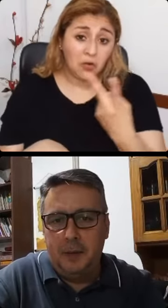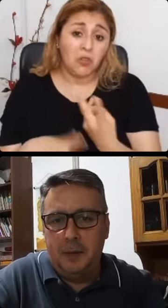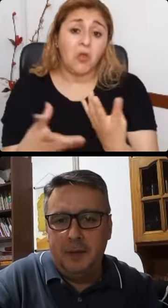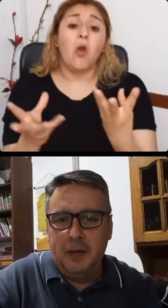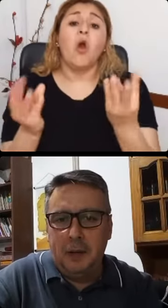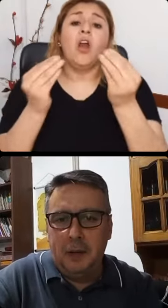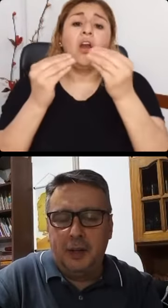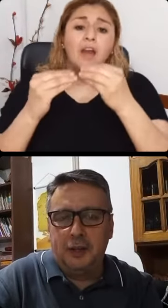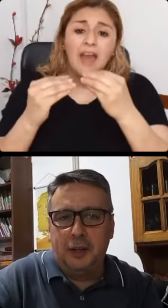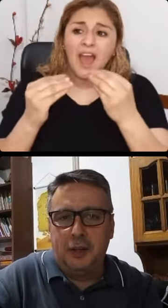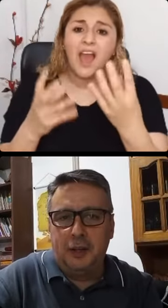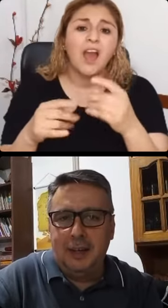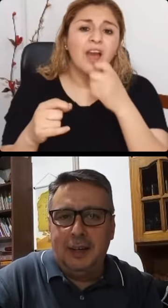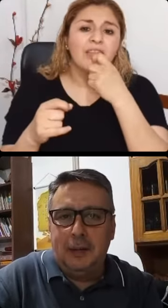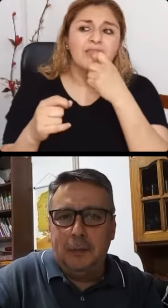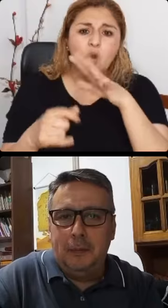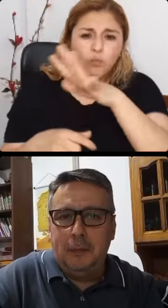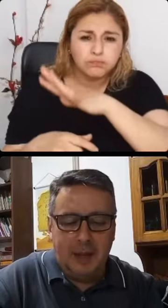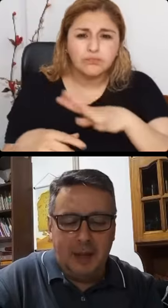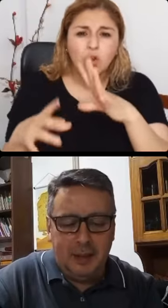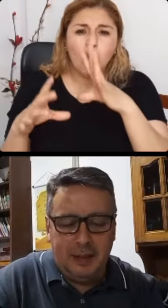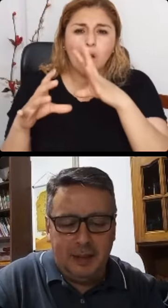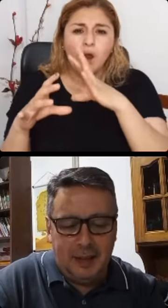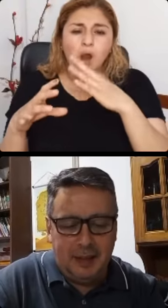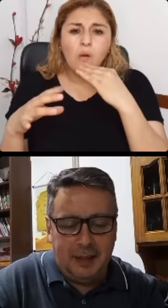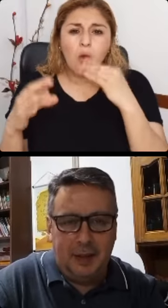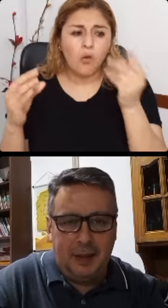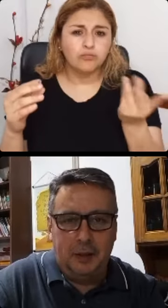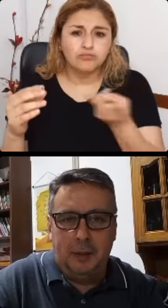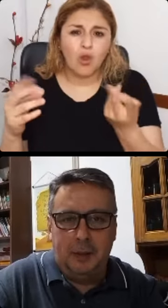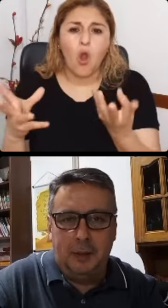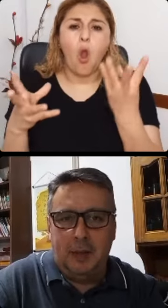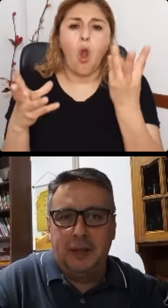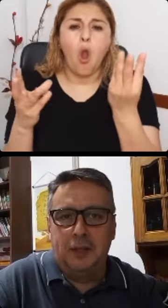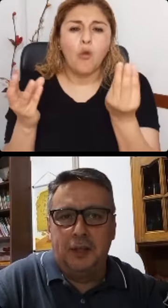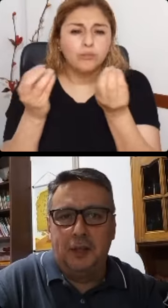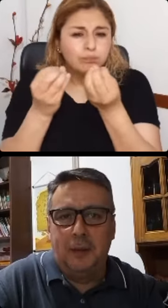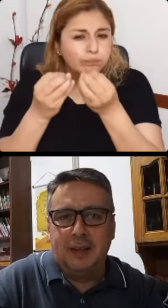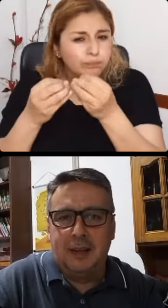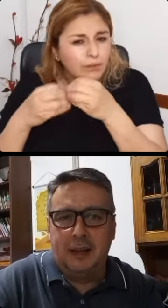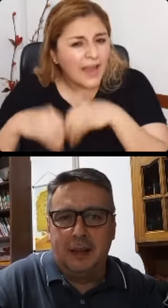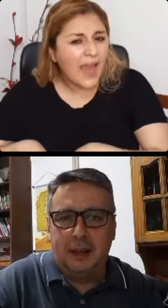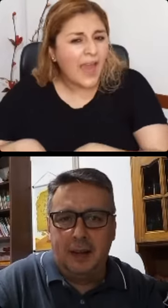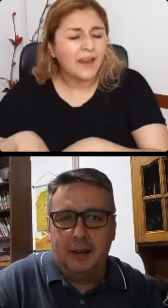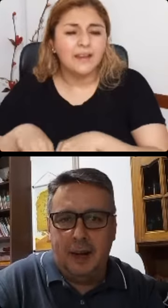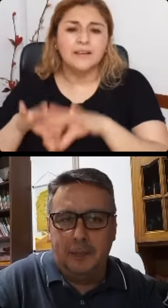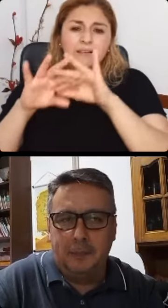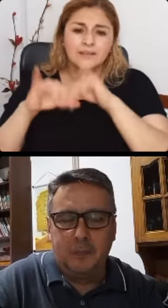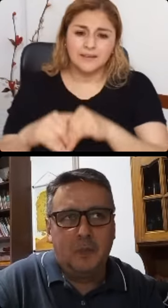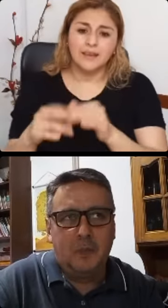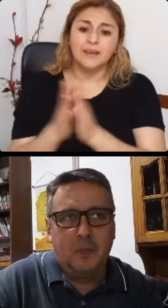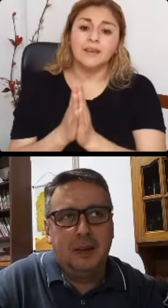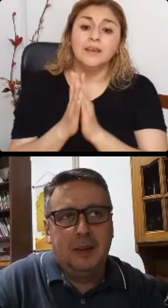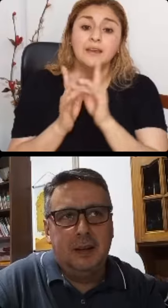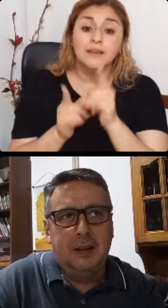abismo. Por eso me parecía muy interesante lo que mencionabas acerca de la